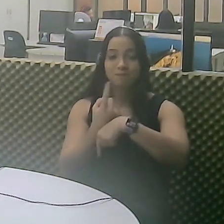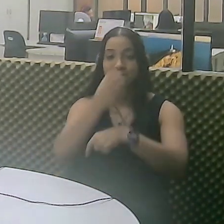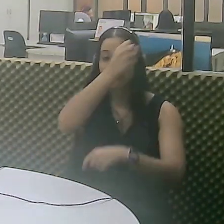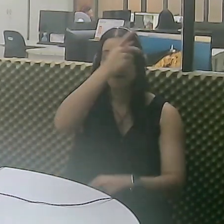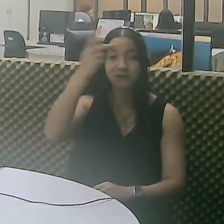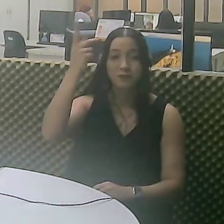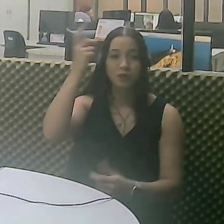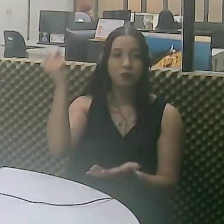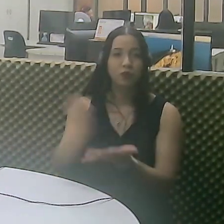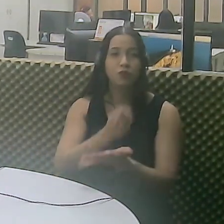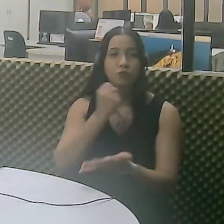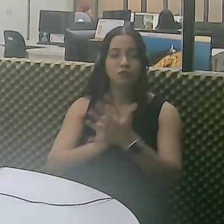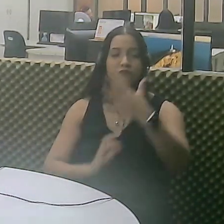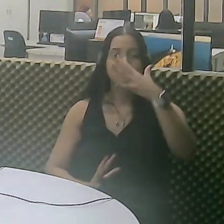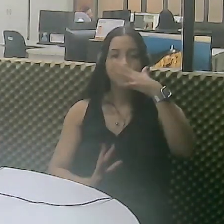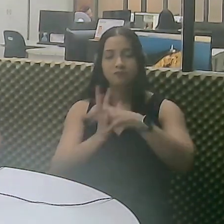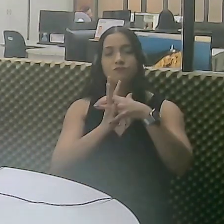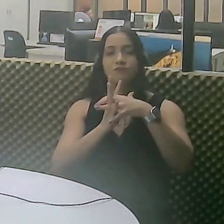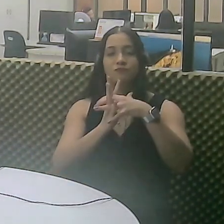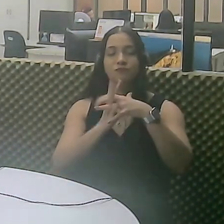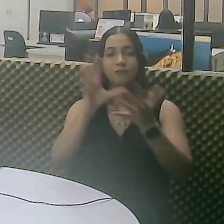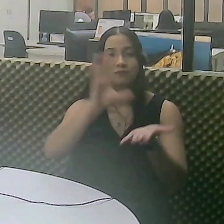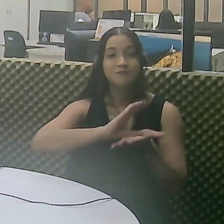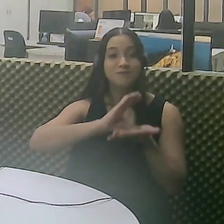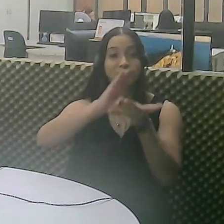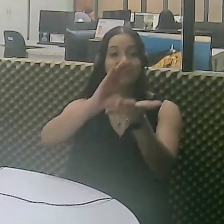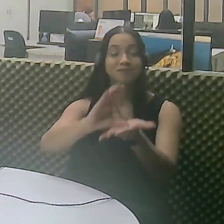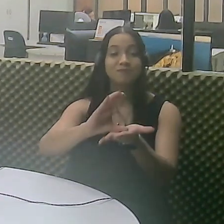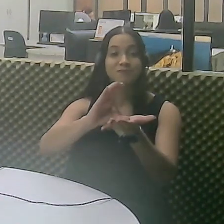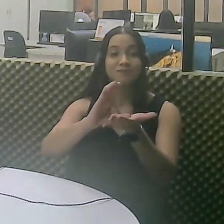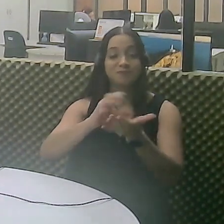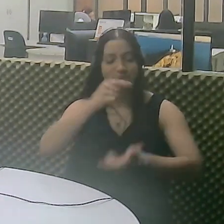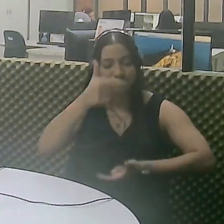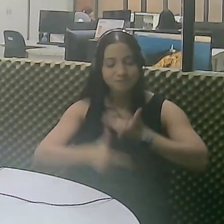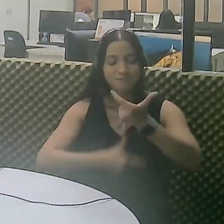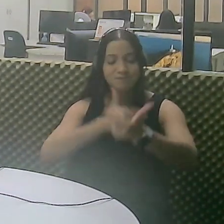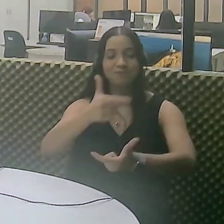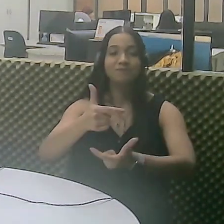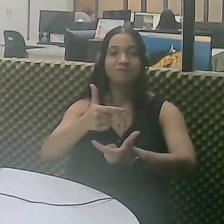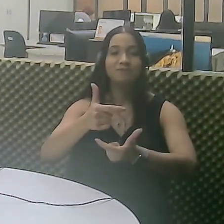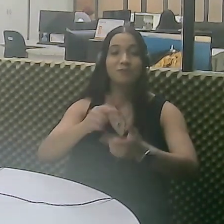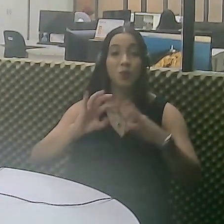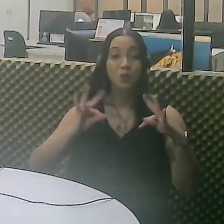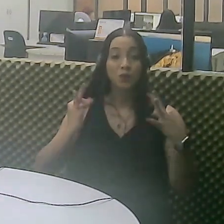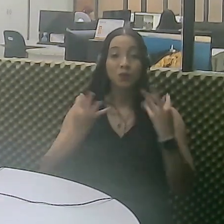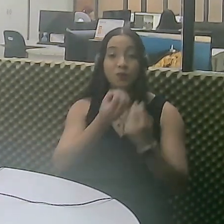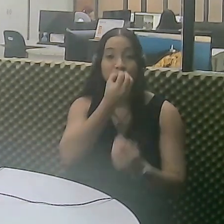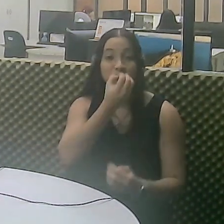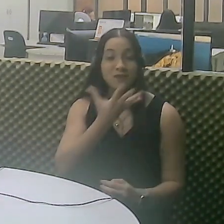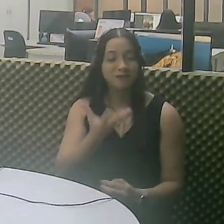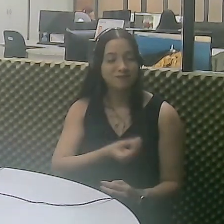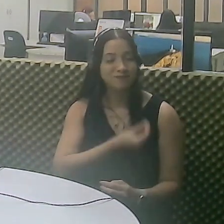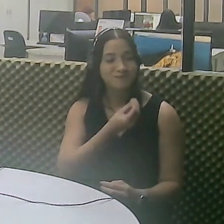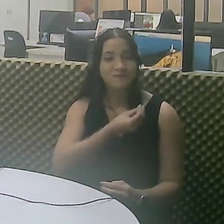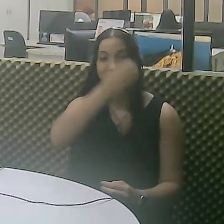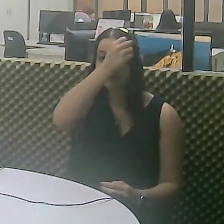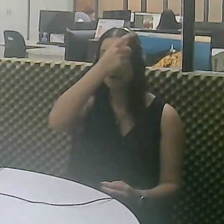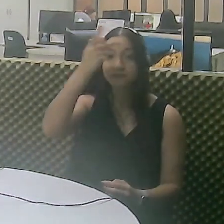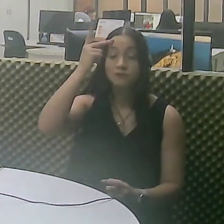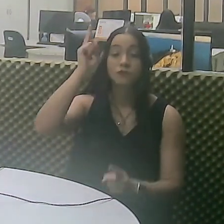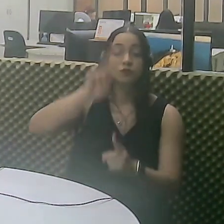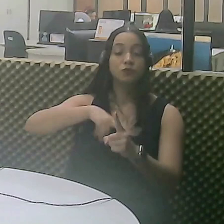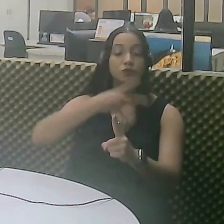faz mais obras, bate recorde em investimentos e gera mais empregos. Para todos viverem bem, a prefeitura dobrou